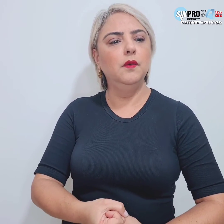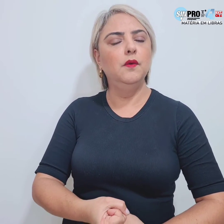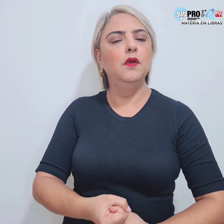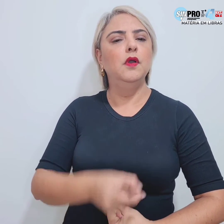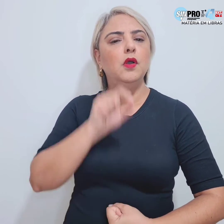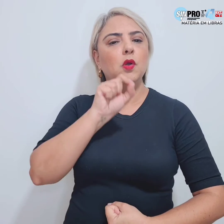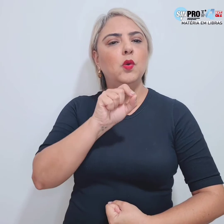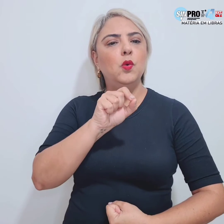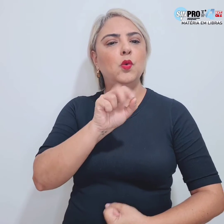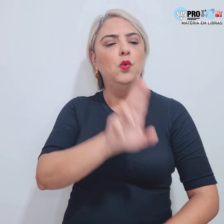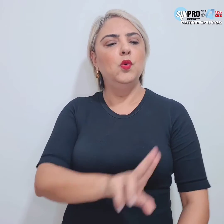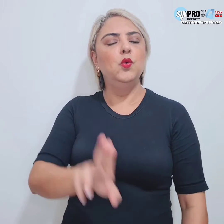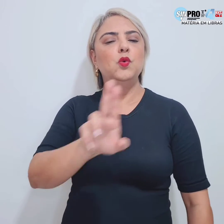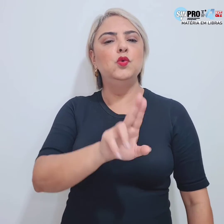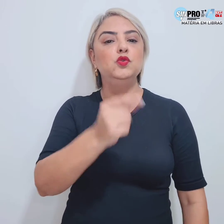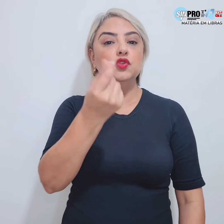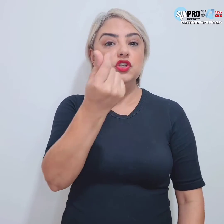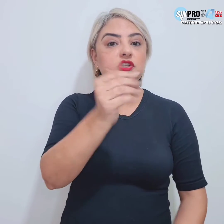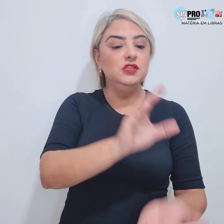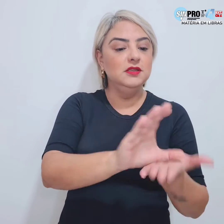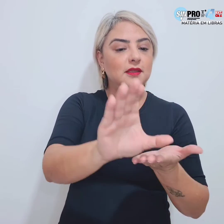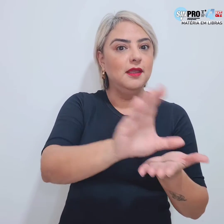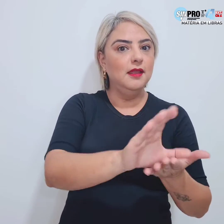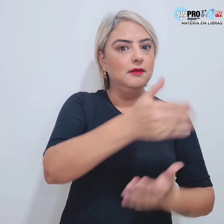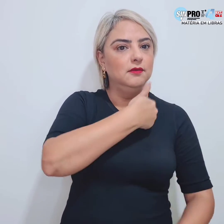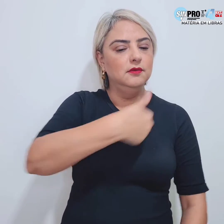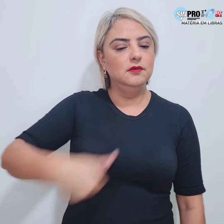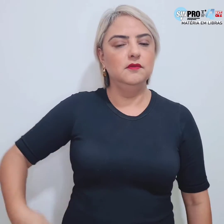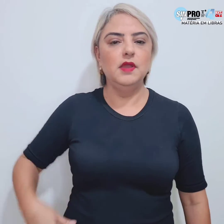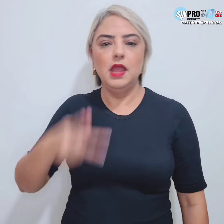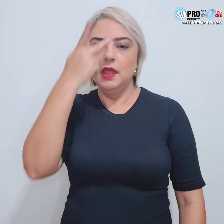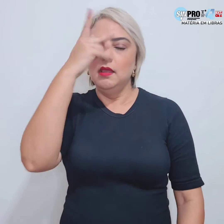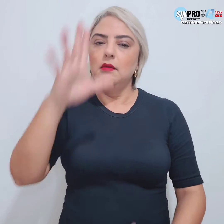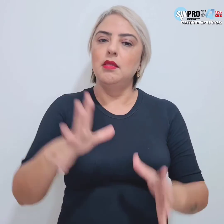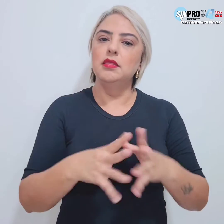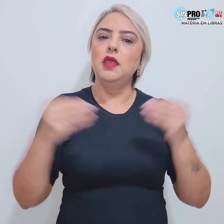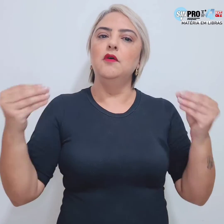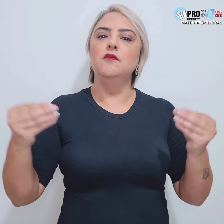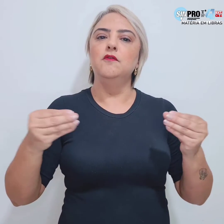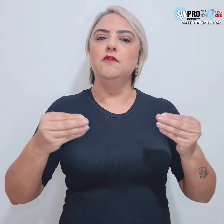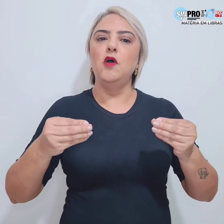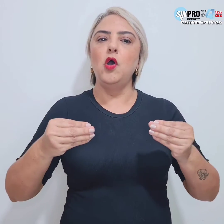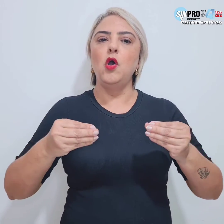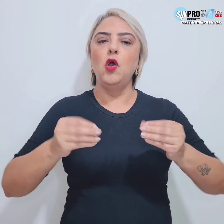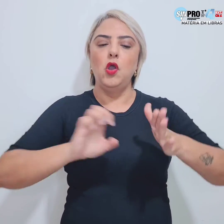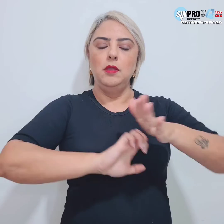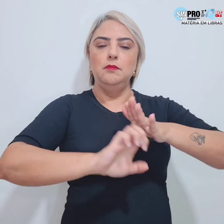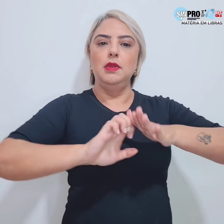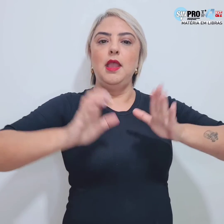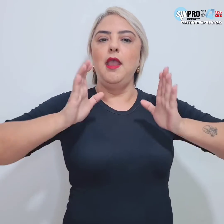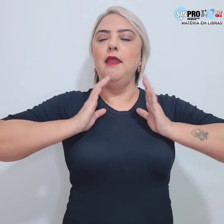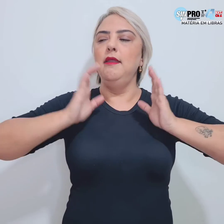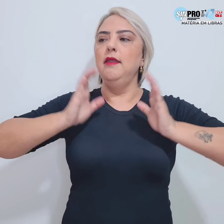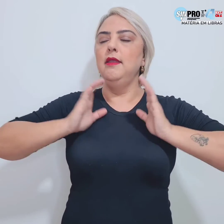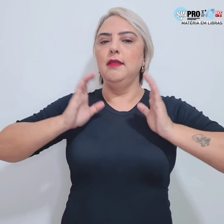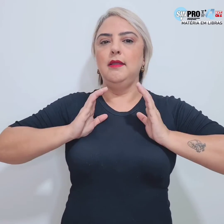o uso de recursos públicos para salvar grandes companhias. Nós vamos